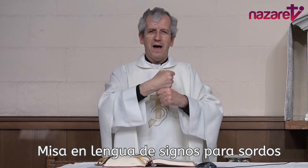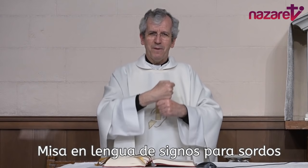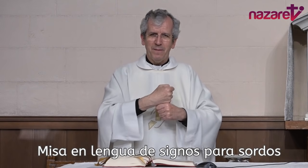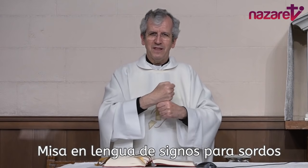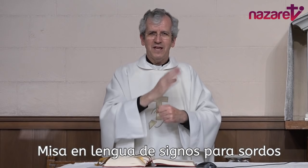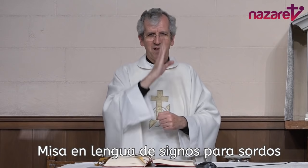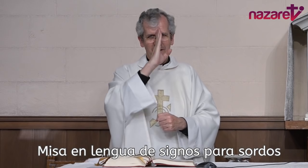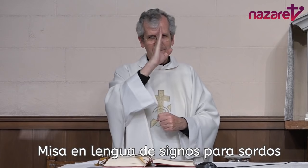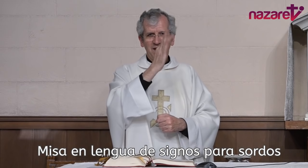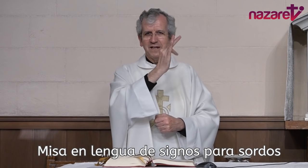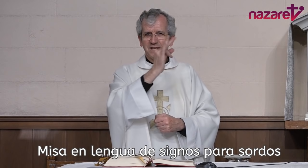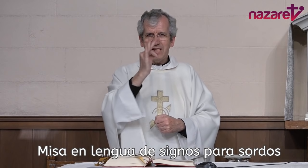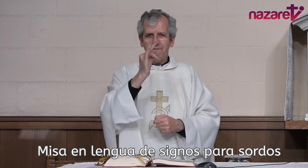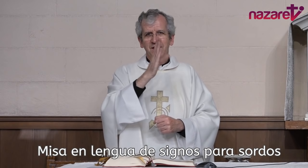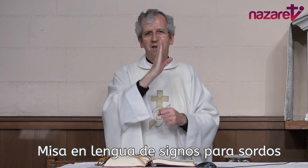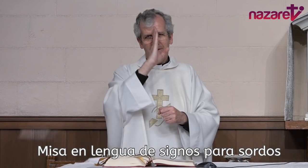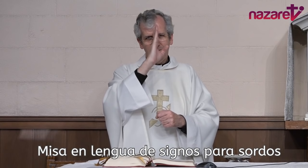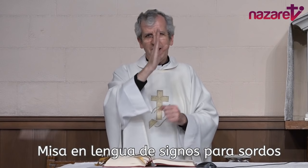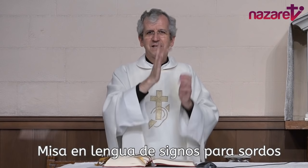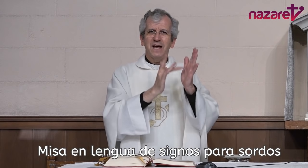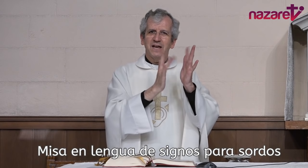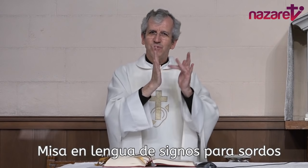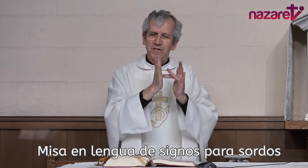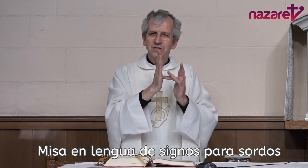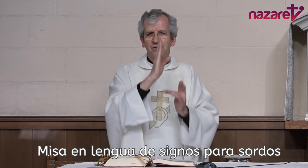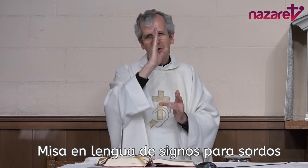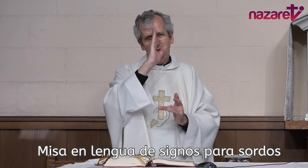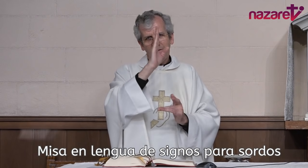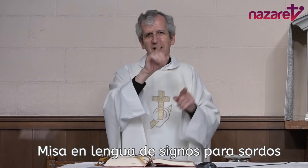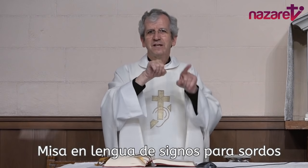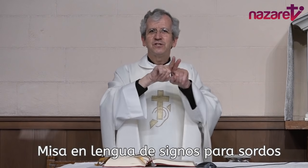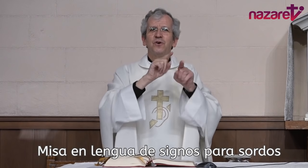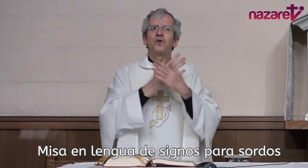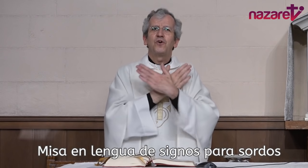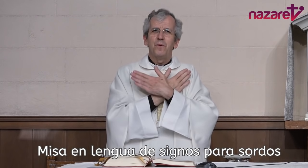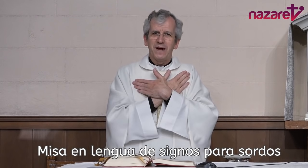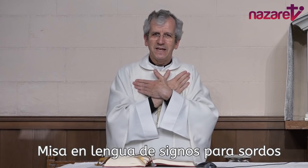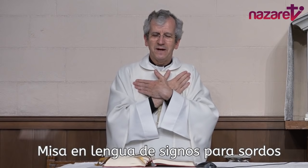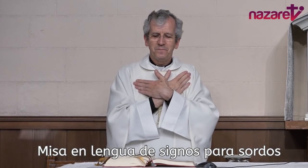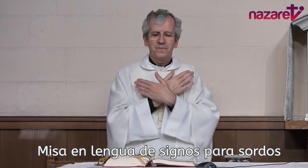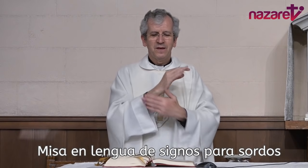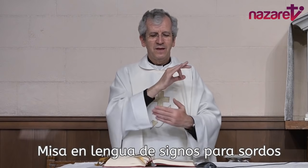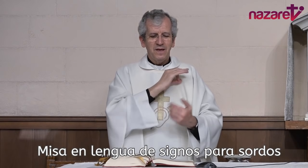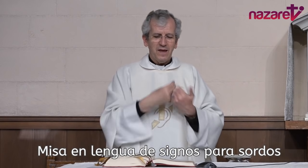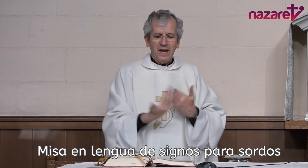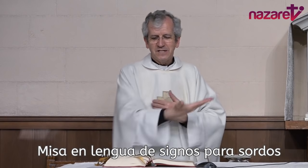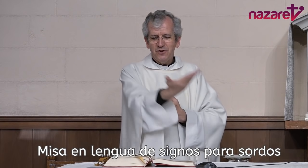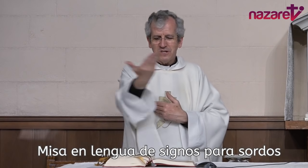a permanecer fieles en la fe, fieles a Jesucristo, fieles como María. El Señor esté